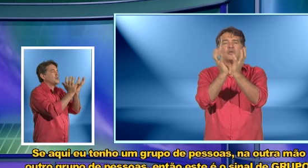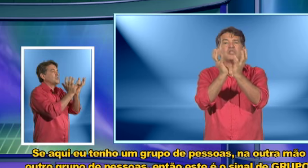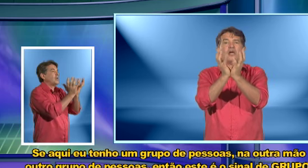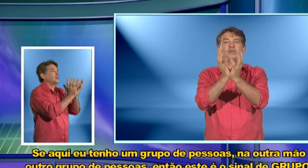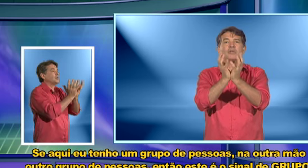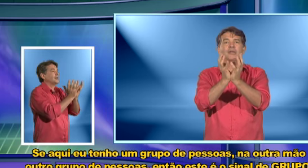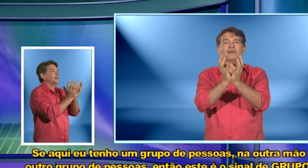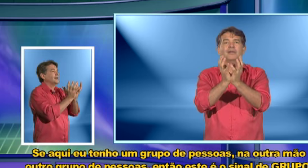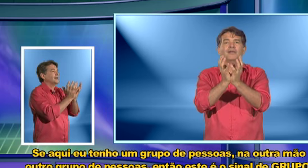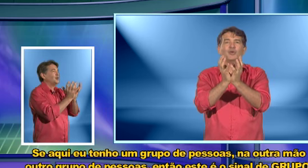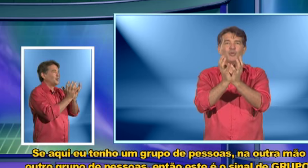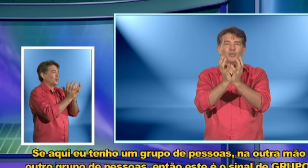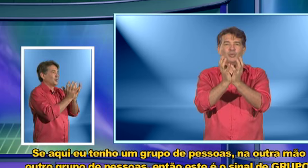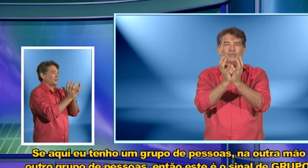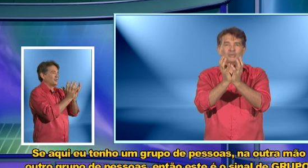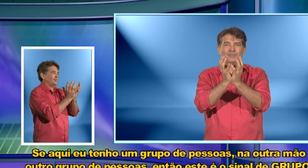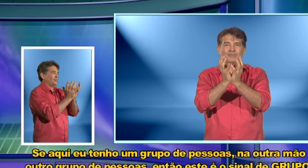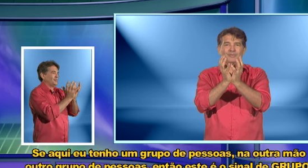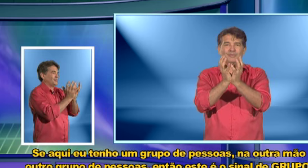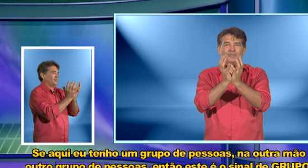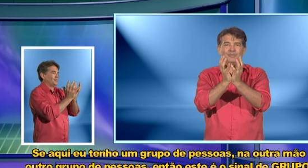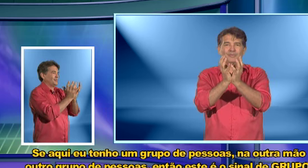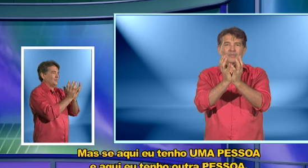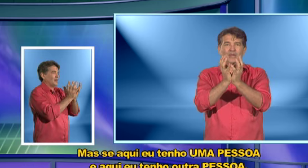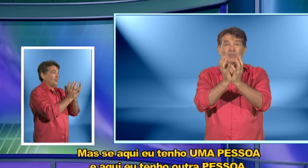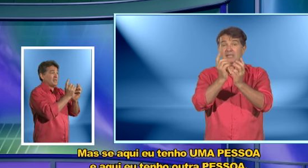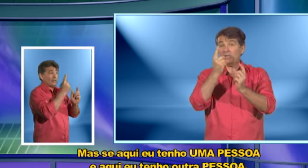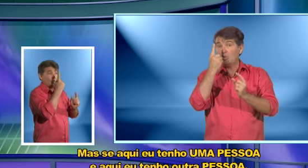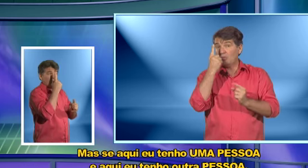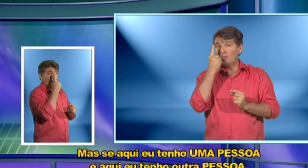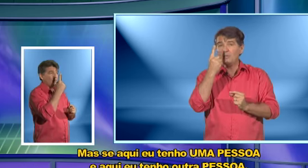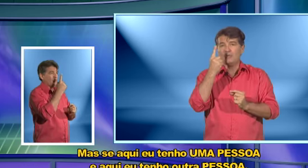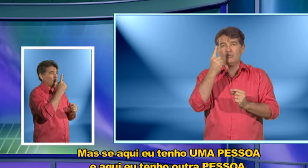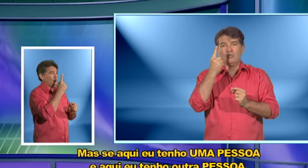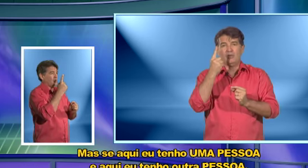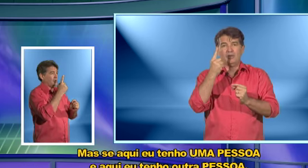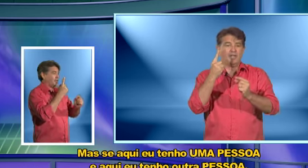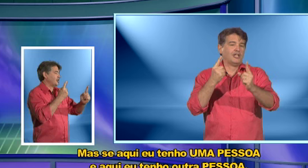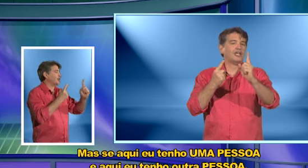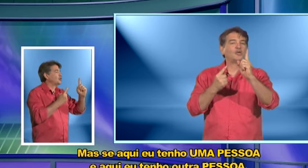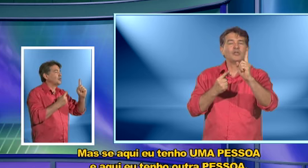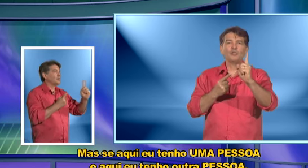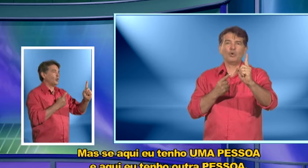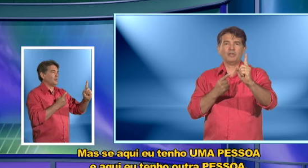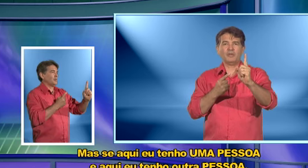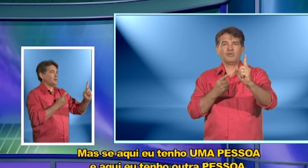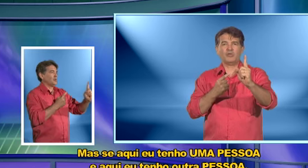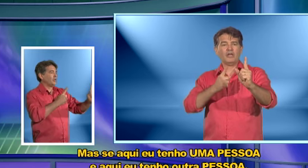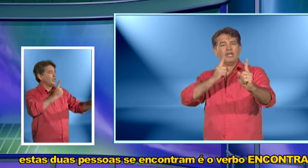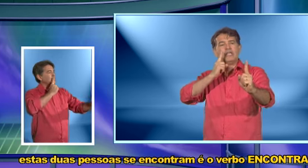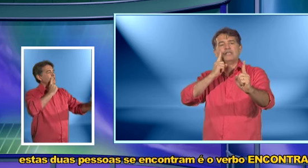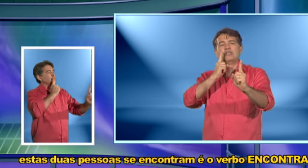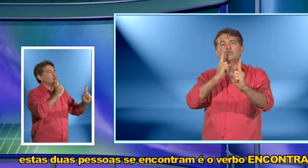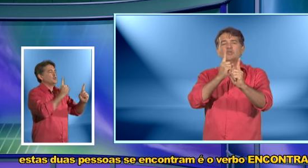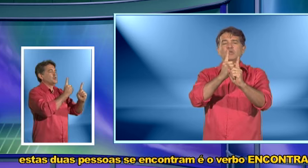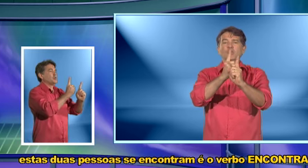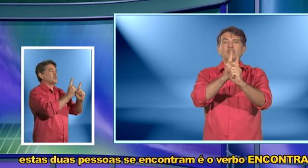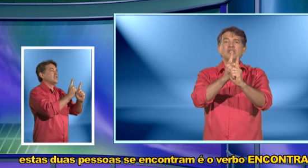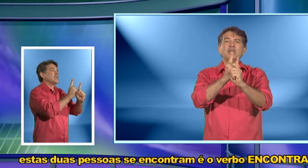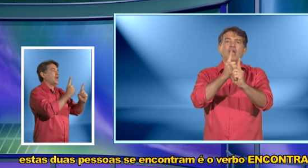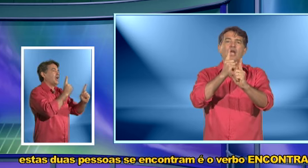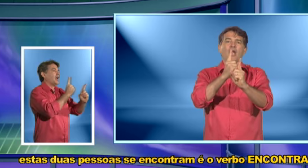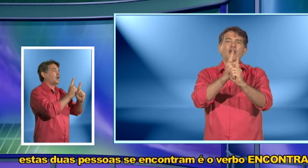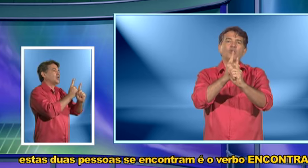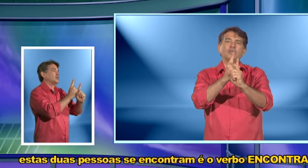então este é o sinal de grupo. Mas se aqui eu tenho uma pessoa, e aqui eu tenho outra pessoa, e essas duas